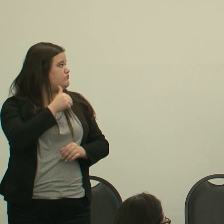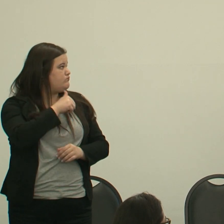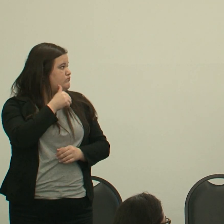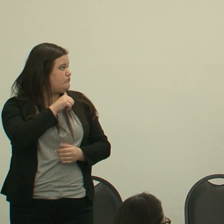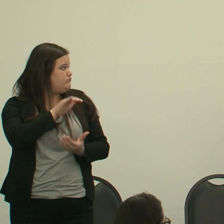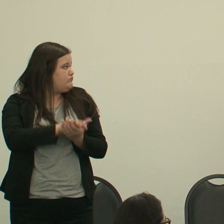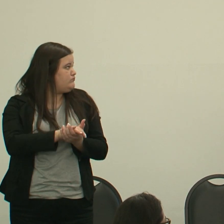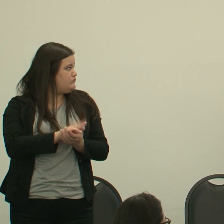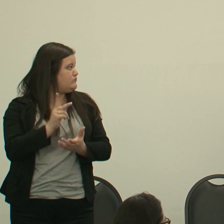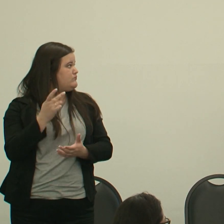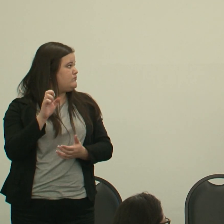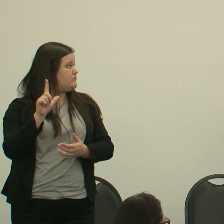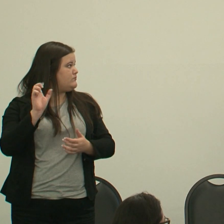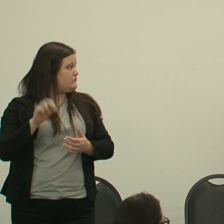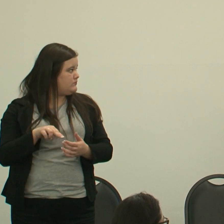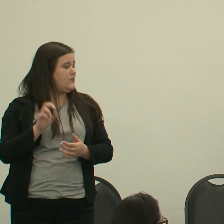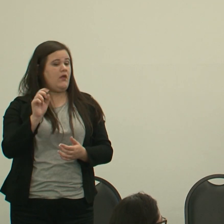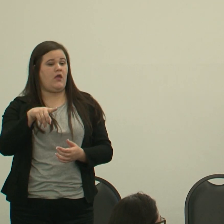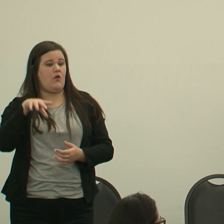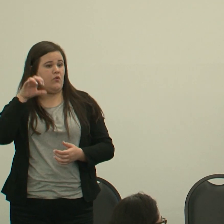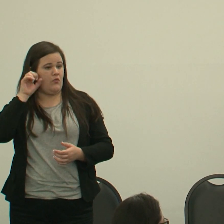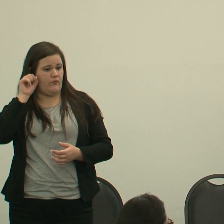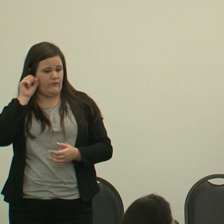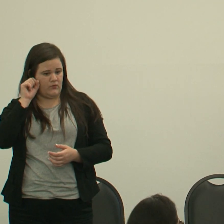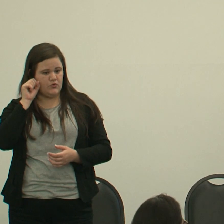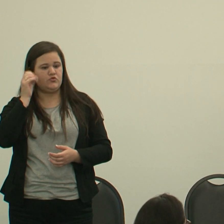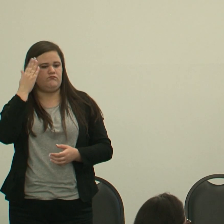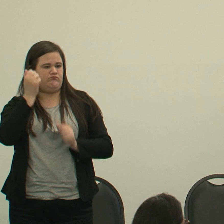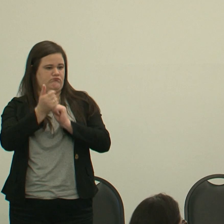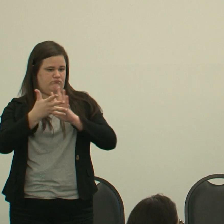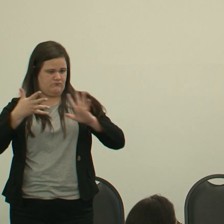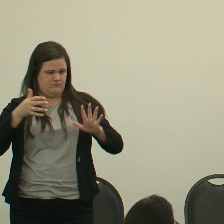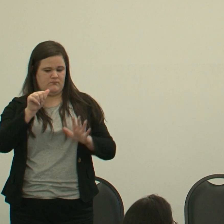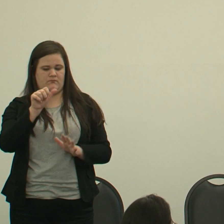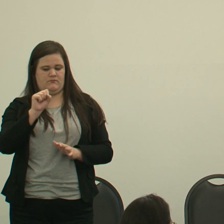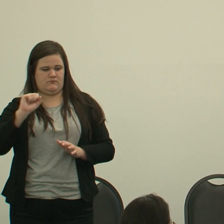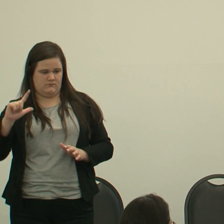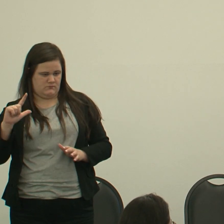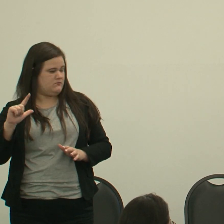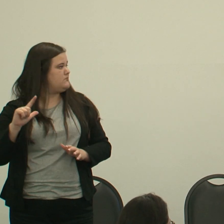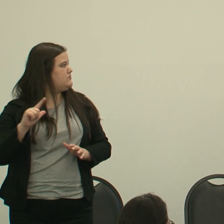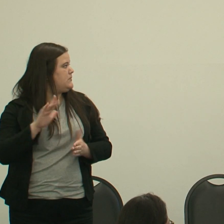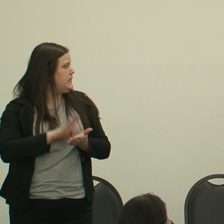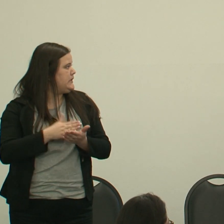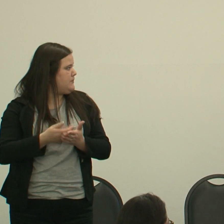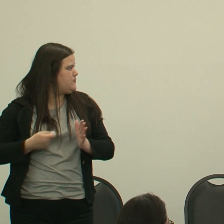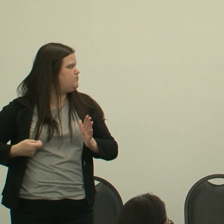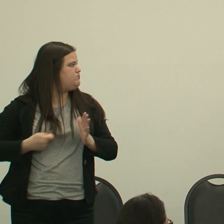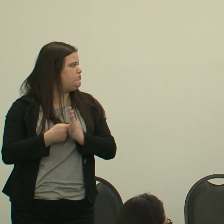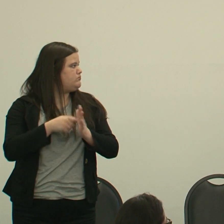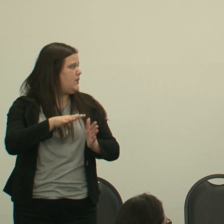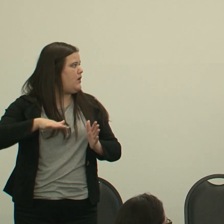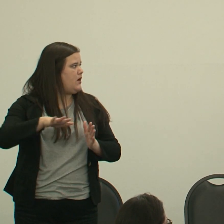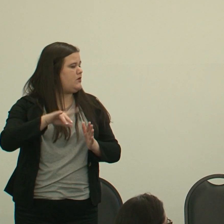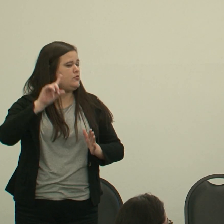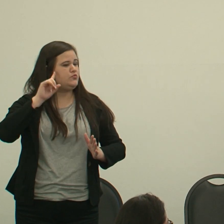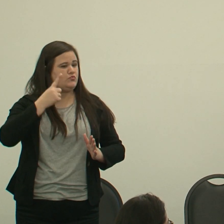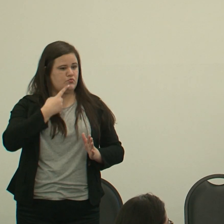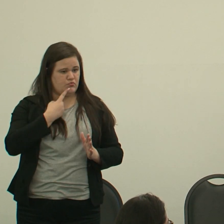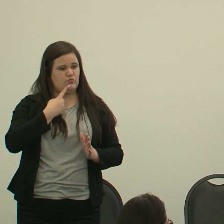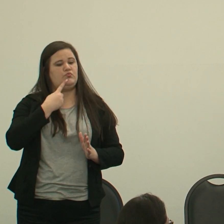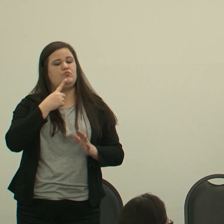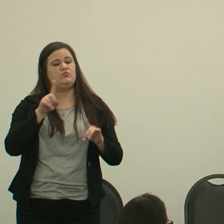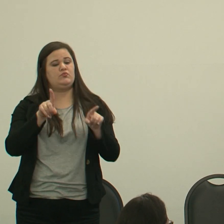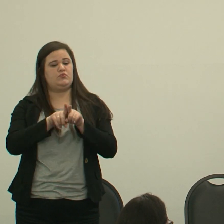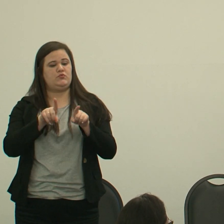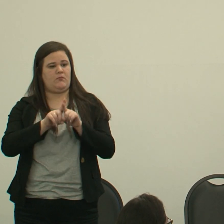esposa, Ellen, ouvinte e fluente em SL, intérprete militante no campo da surdez, e ela é